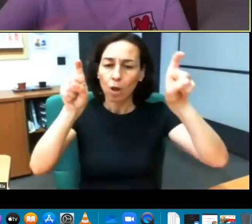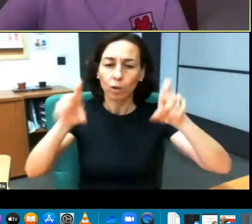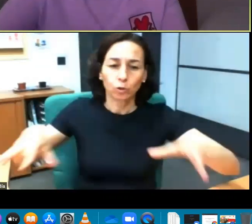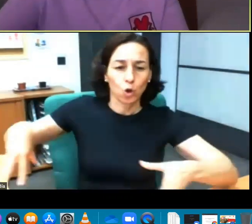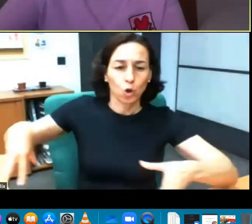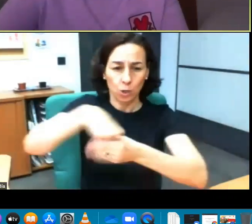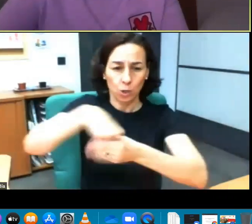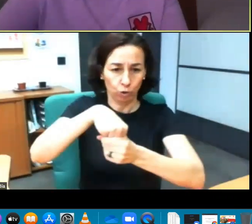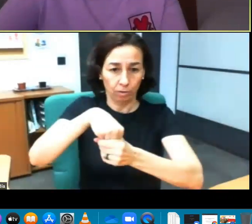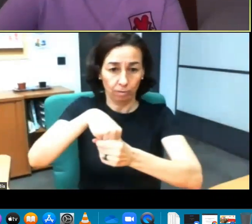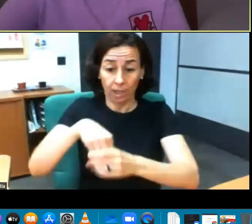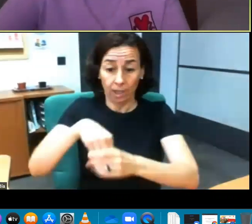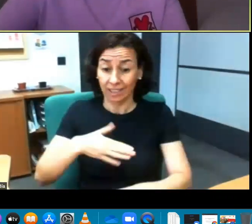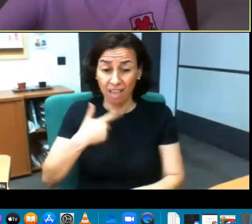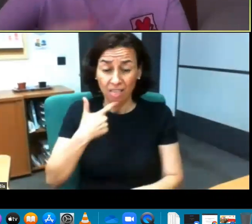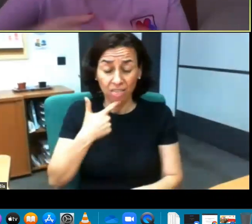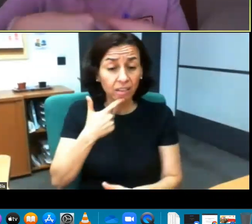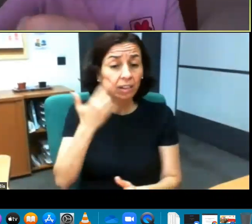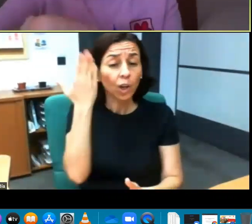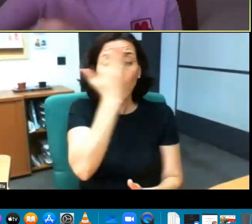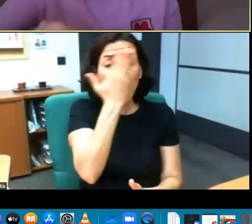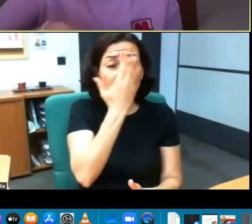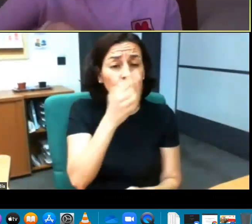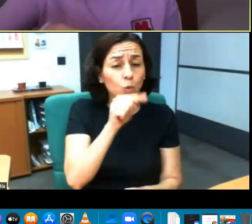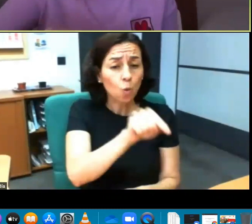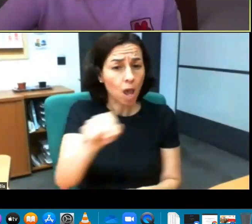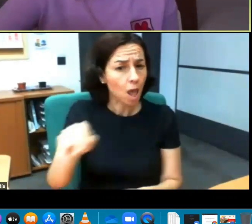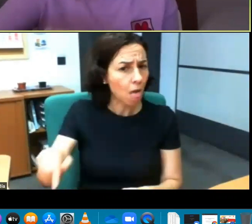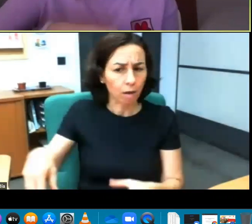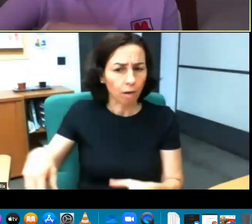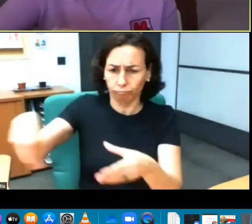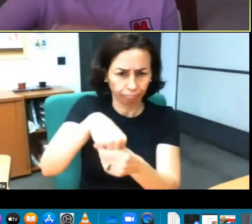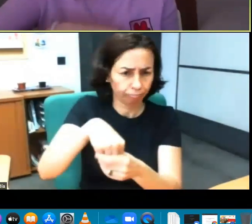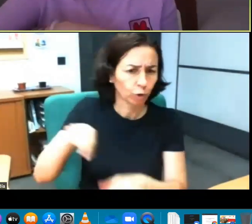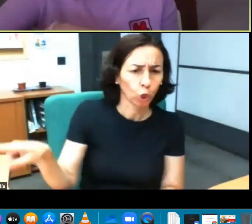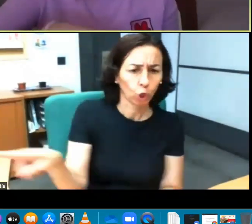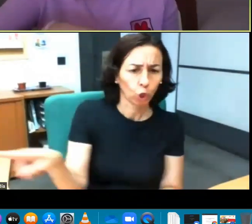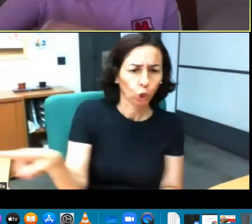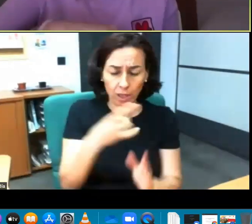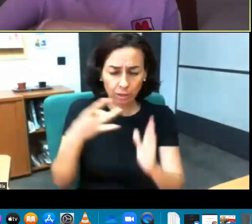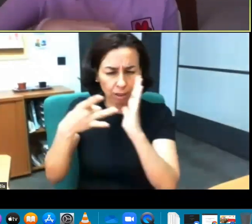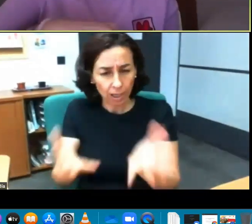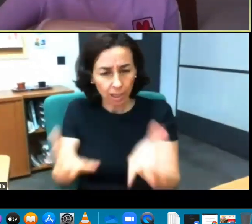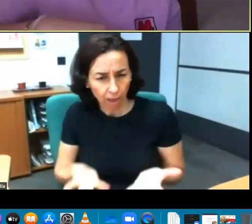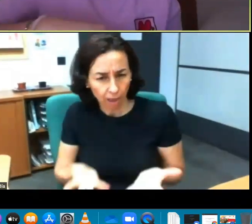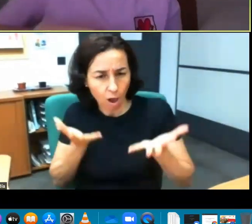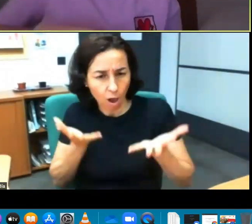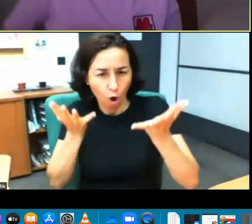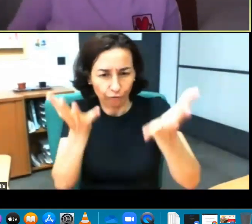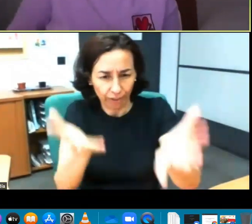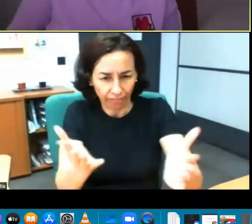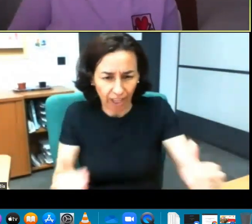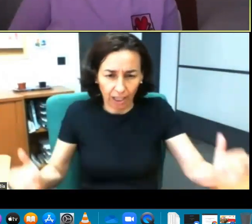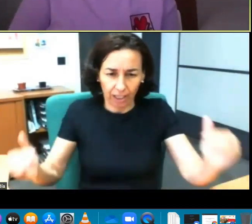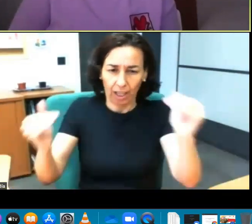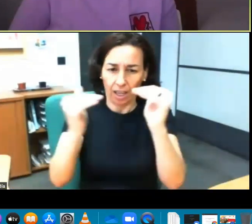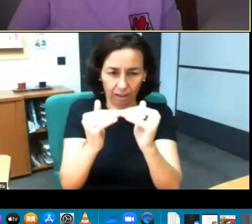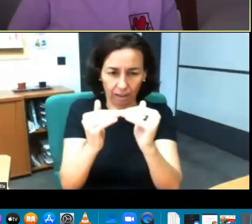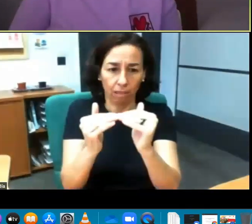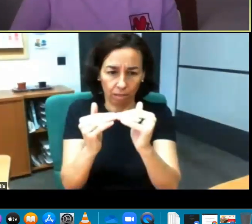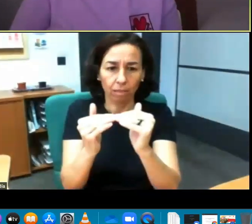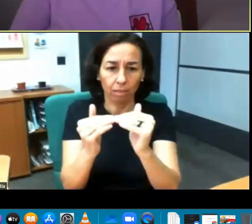todos tengan cabida, donde se fomente una educación de calidad en condiciones de igualdad y de equidad y sobre todo creo